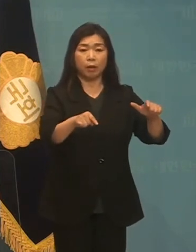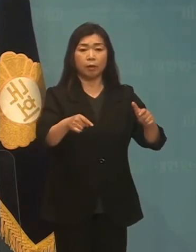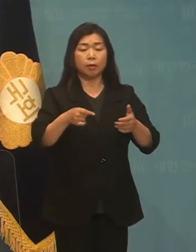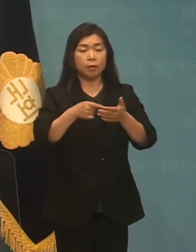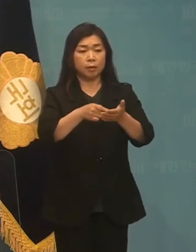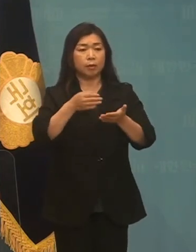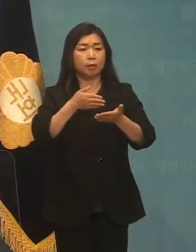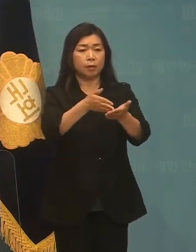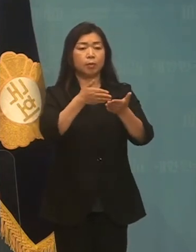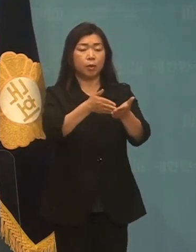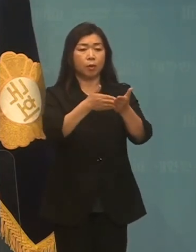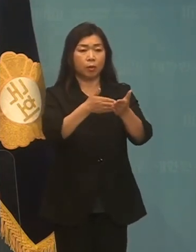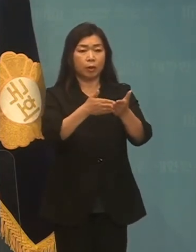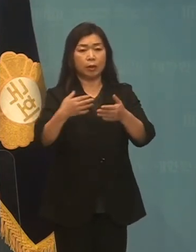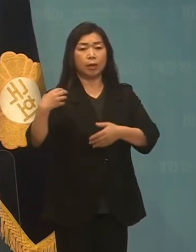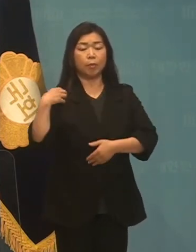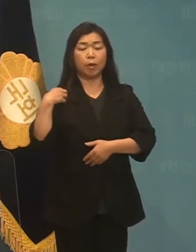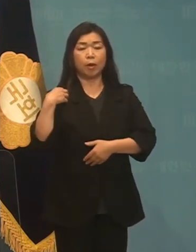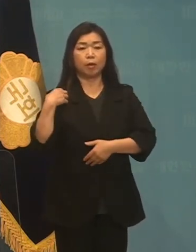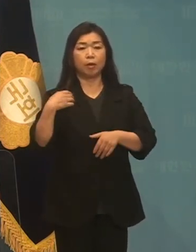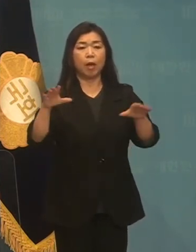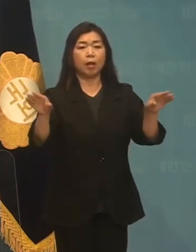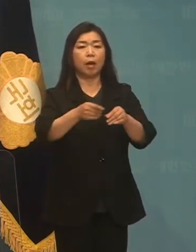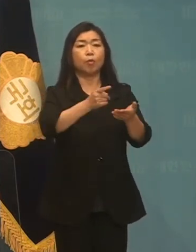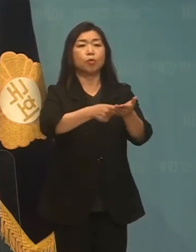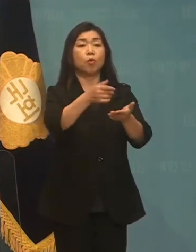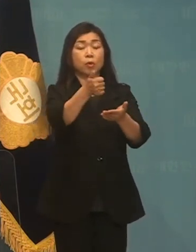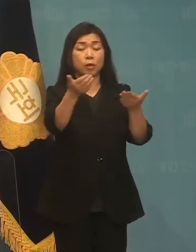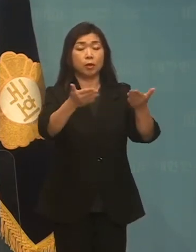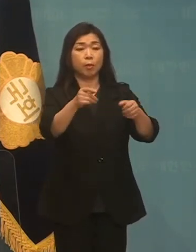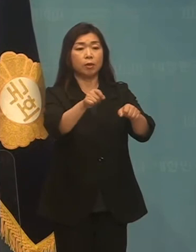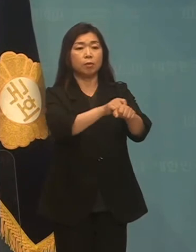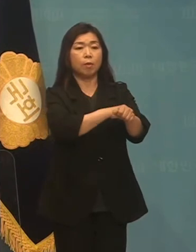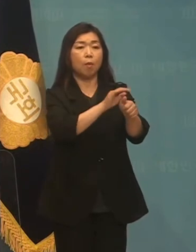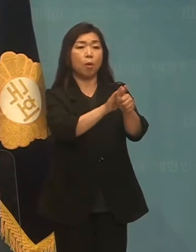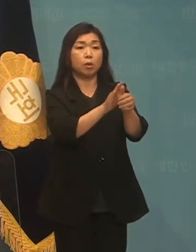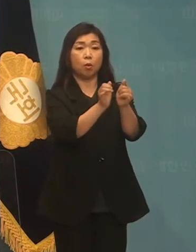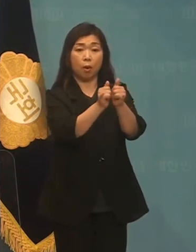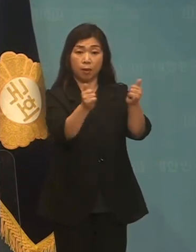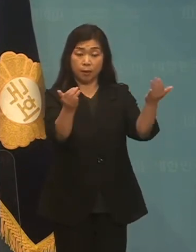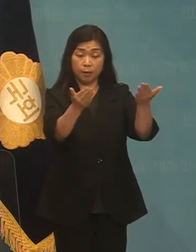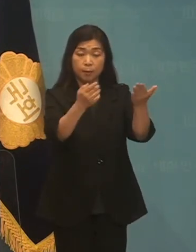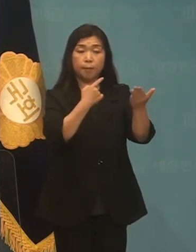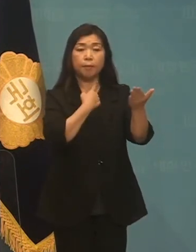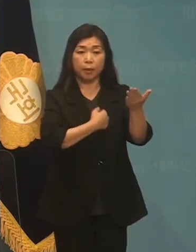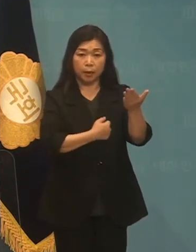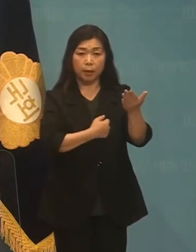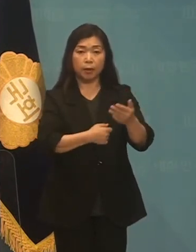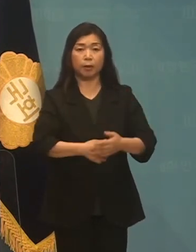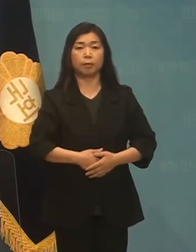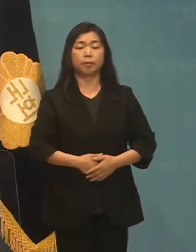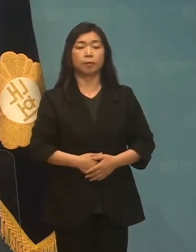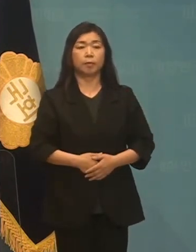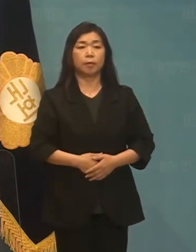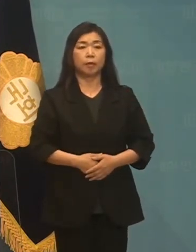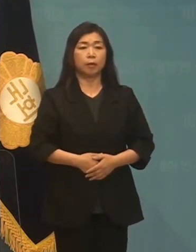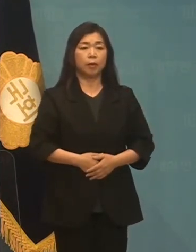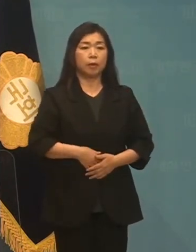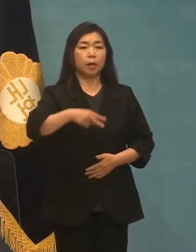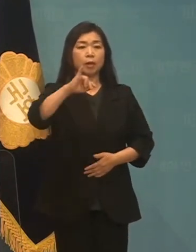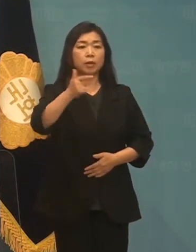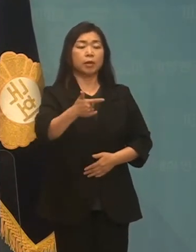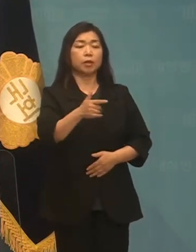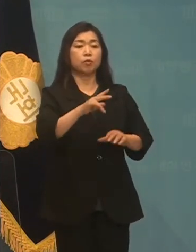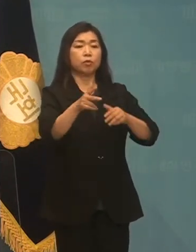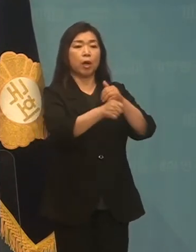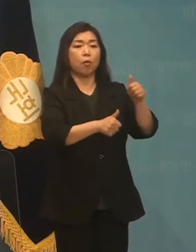수행하는 사무처장으로 일종의 특별 보좌관 역할을 한 걸로 알고 있습니다. 그